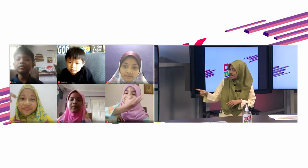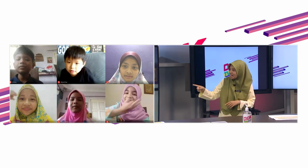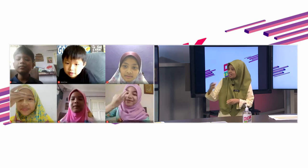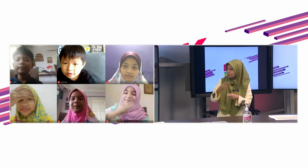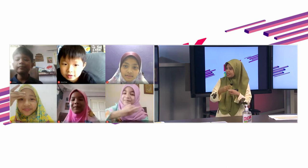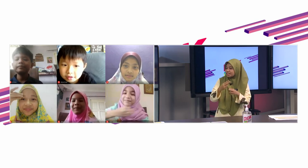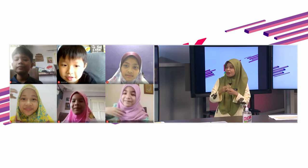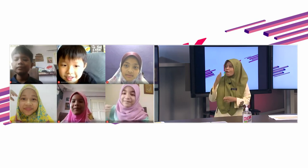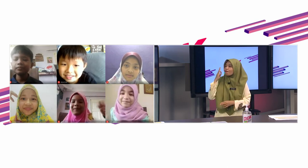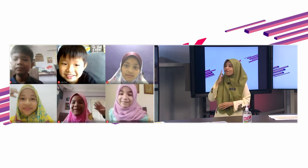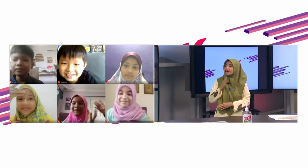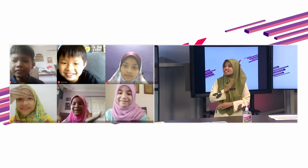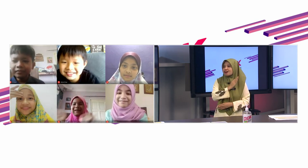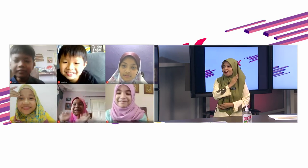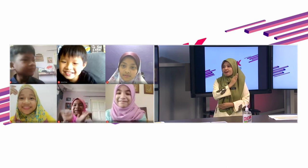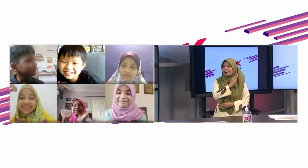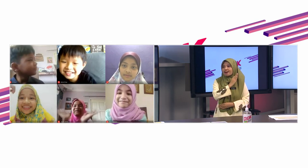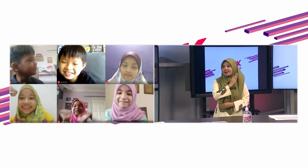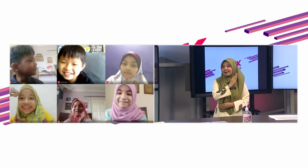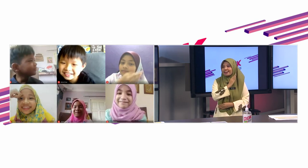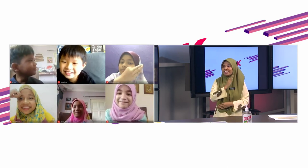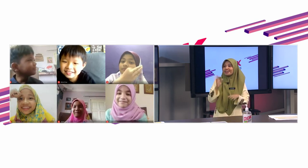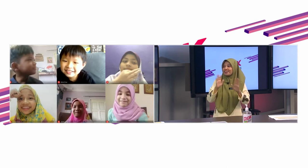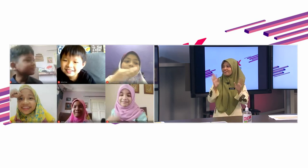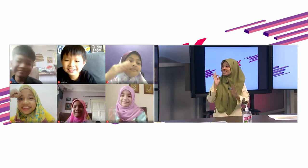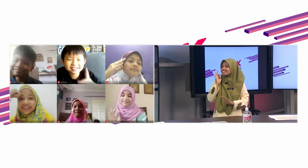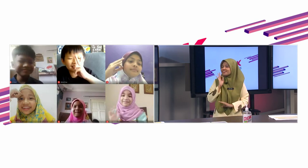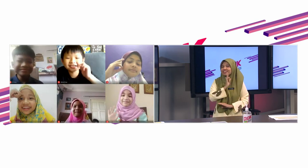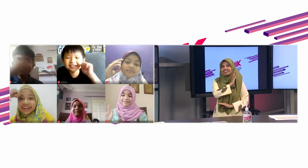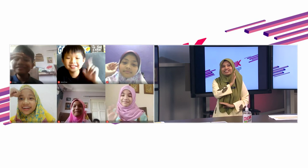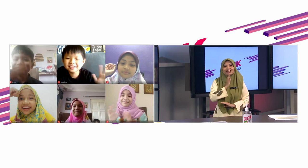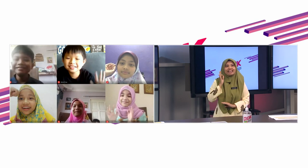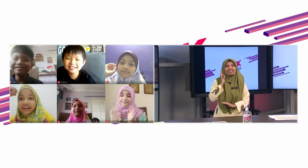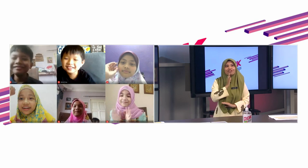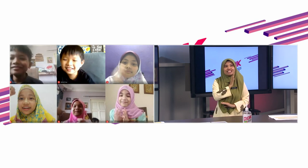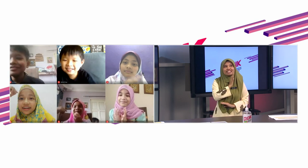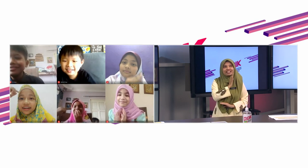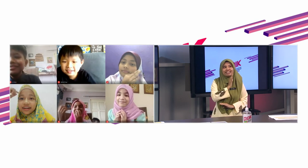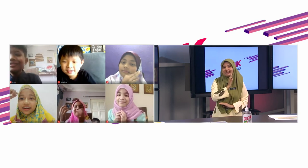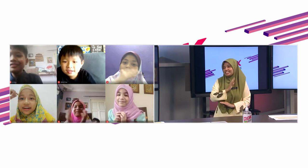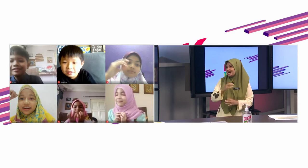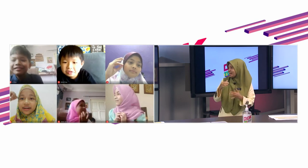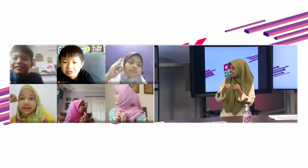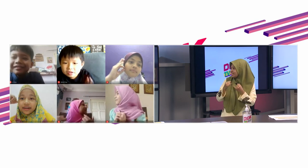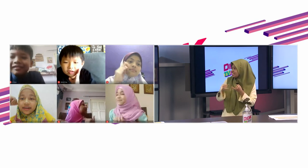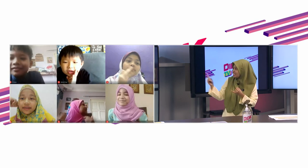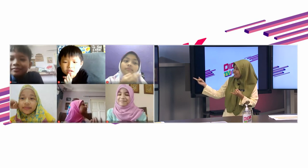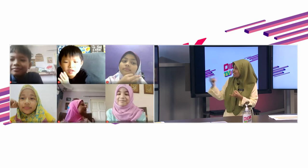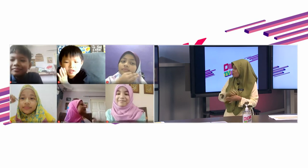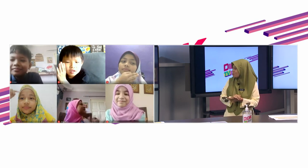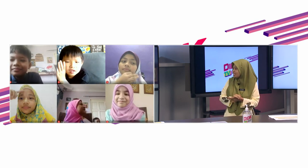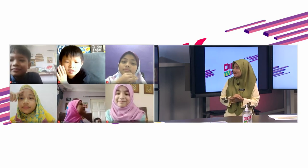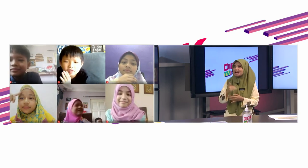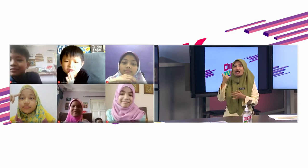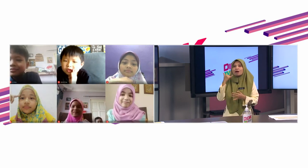ni. Nama dia Fariza. Fariza. Fariza. Okey. Ini Fariza. Okay. Nah, akhir sekali ni,